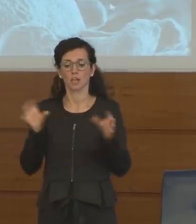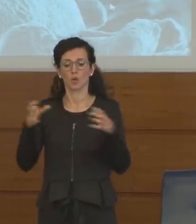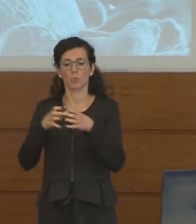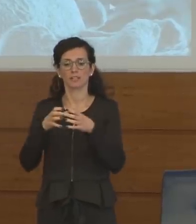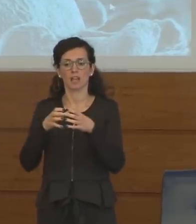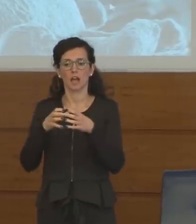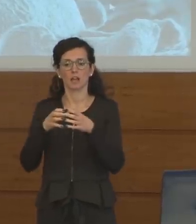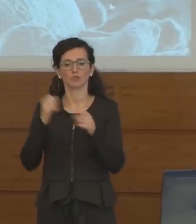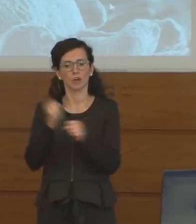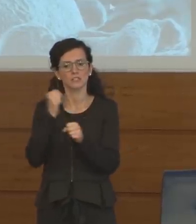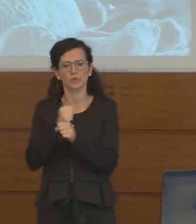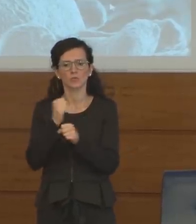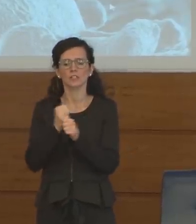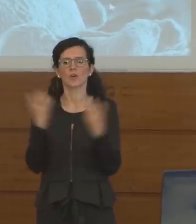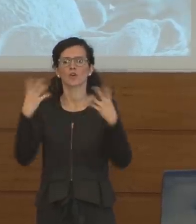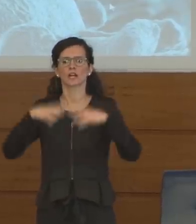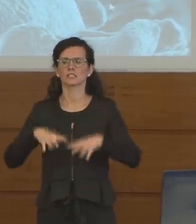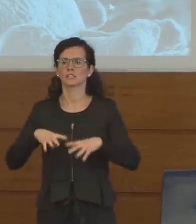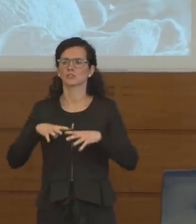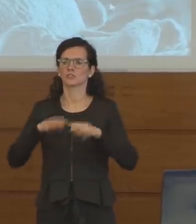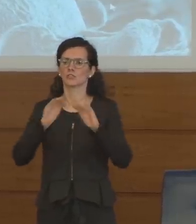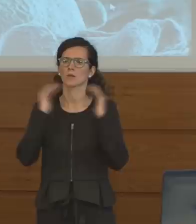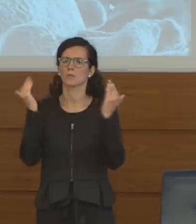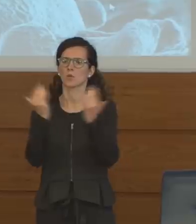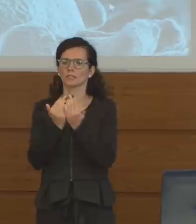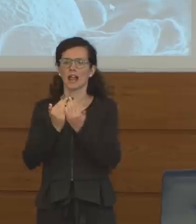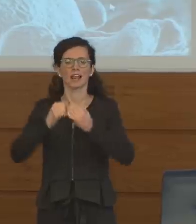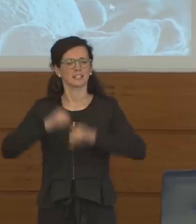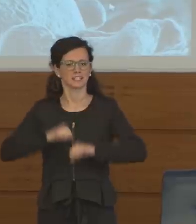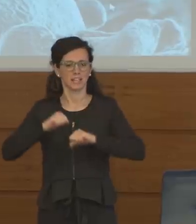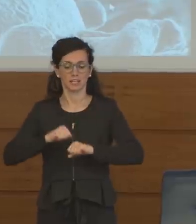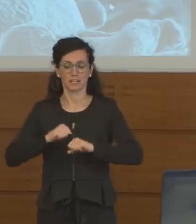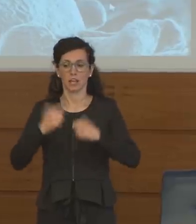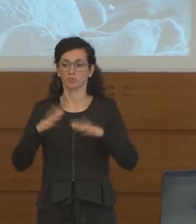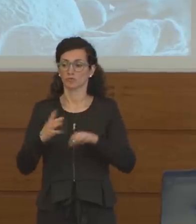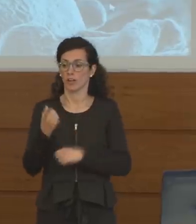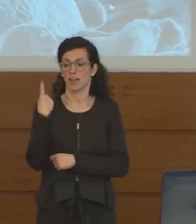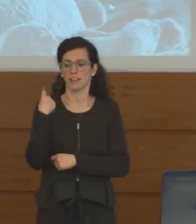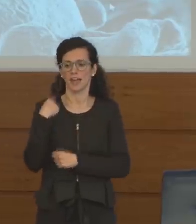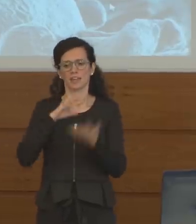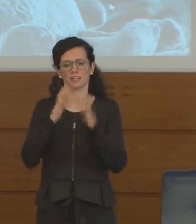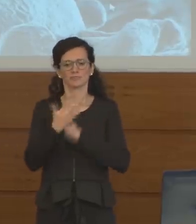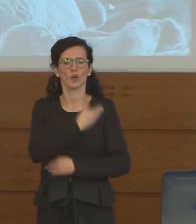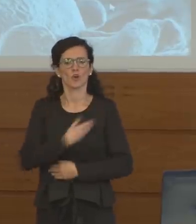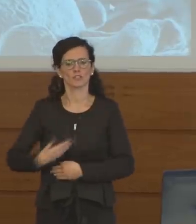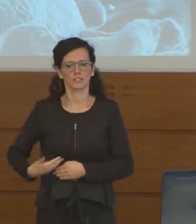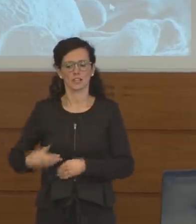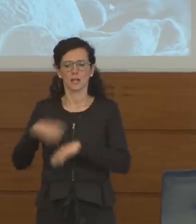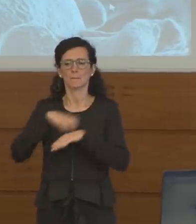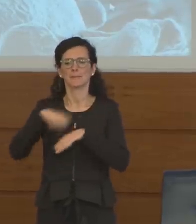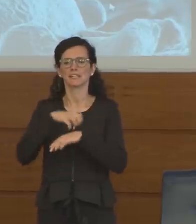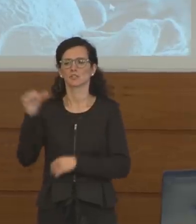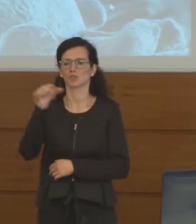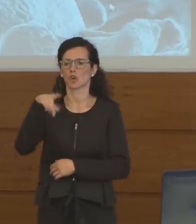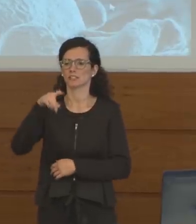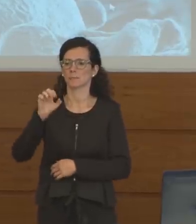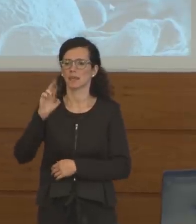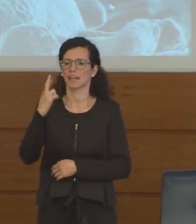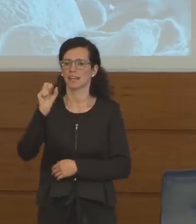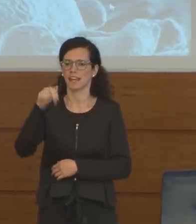Esecutivo dell'Organizzazione Mondiale della Sanità e da ieri consigliere del Ministro Speranza.